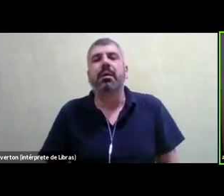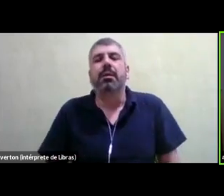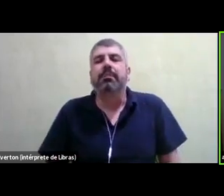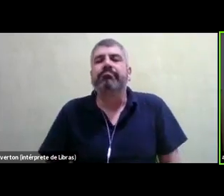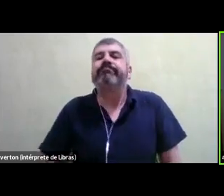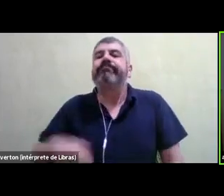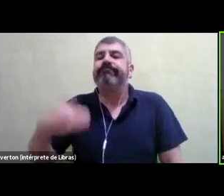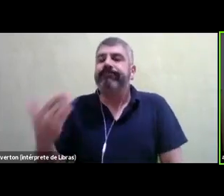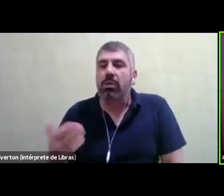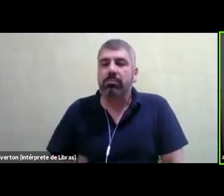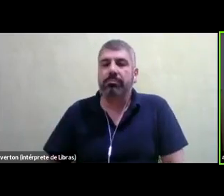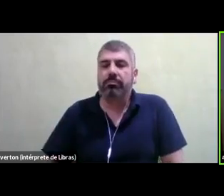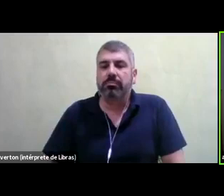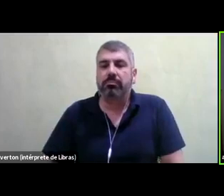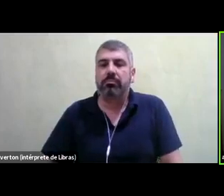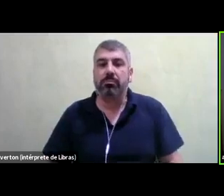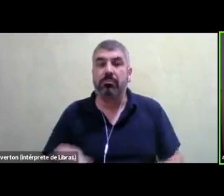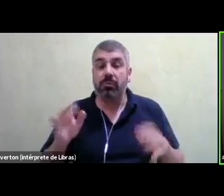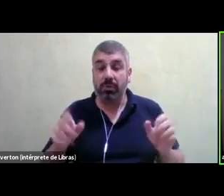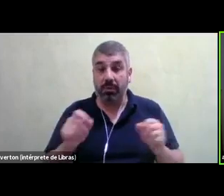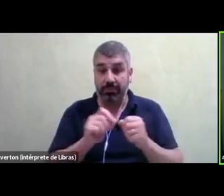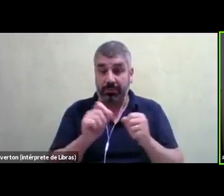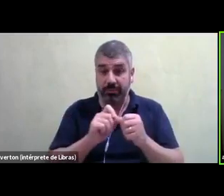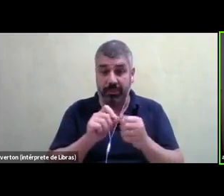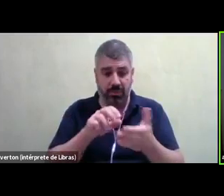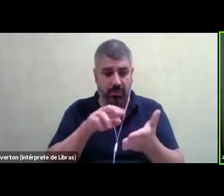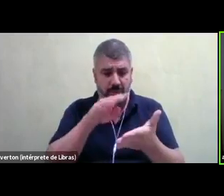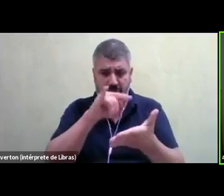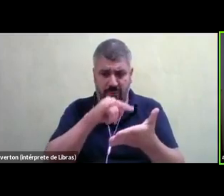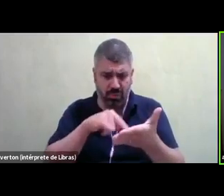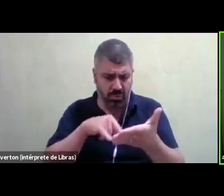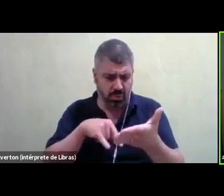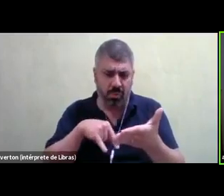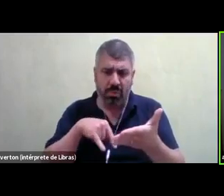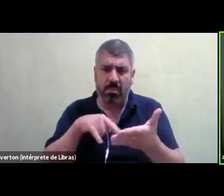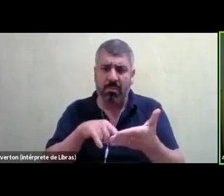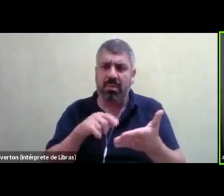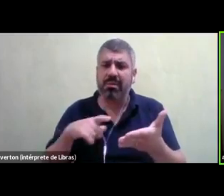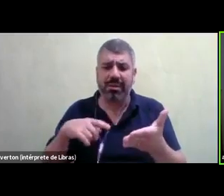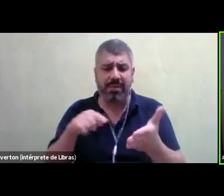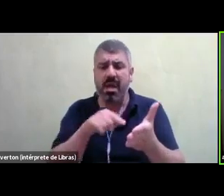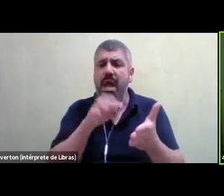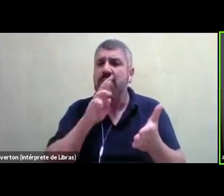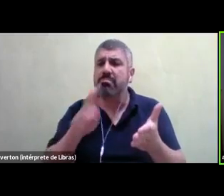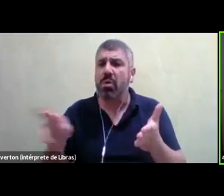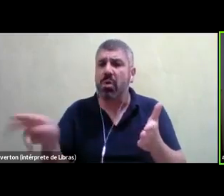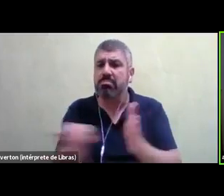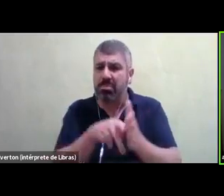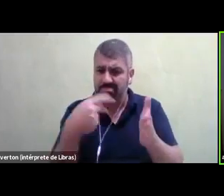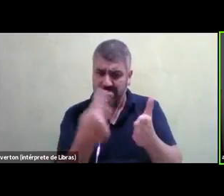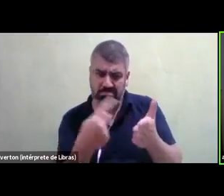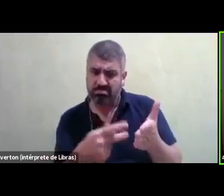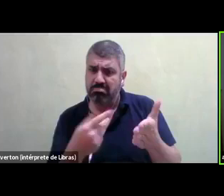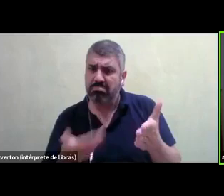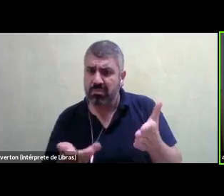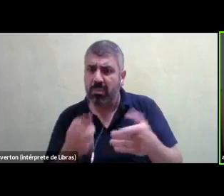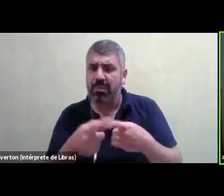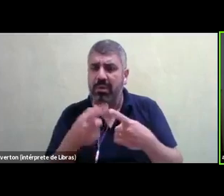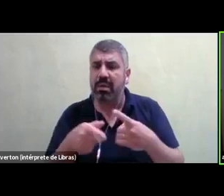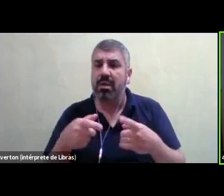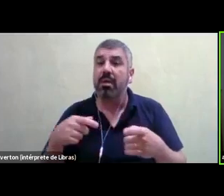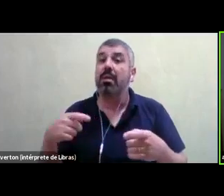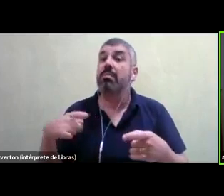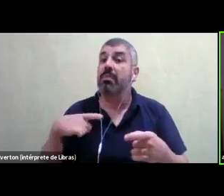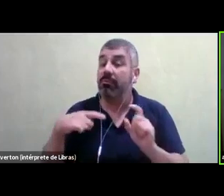Então, a gente produziu essa resposta ao documento, né, partindo de uma apreciação teórica, como